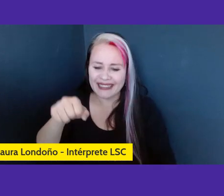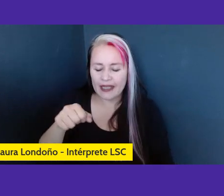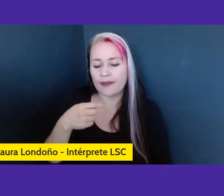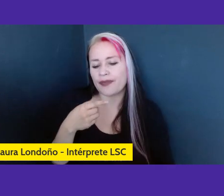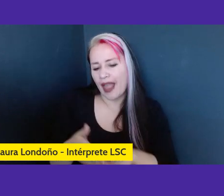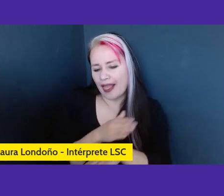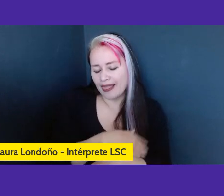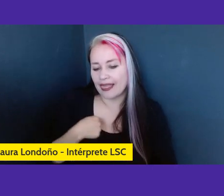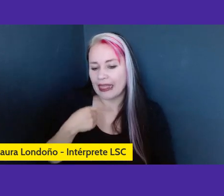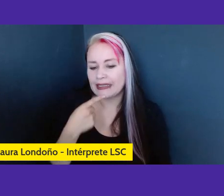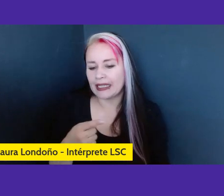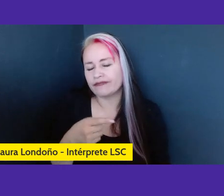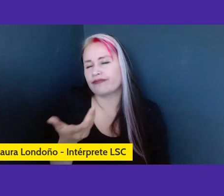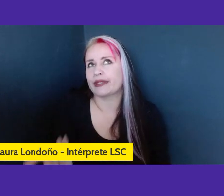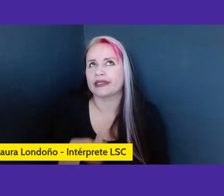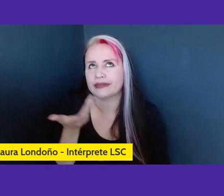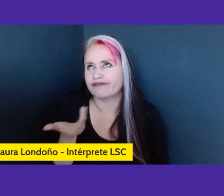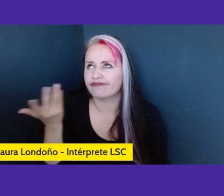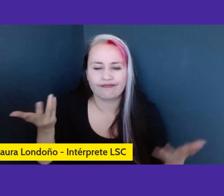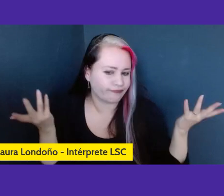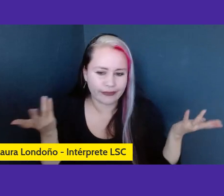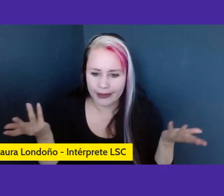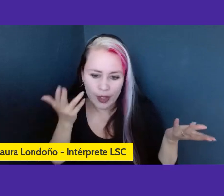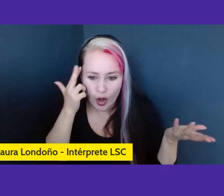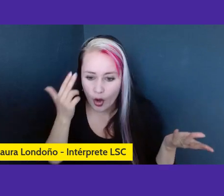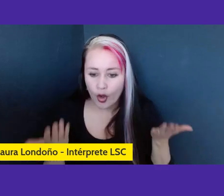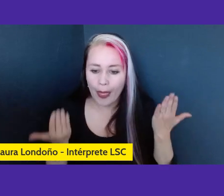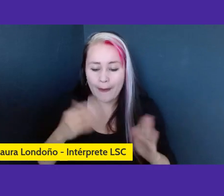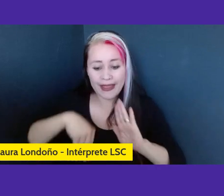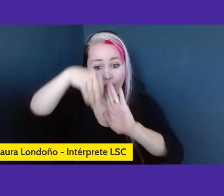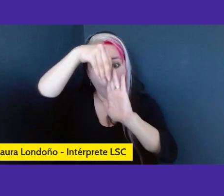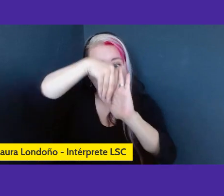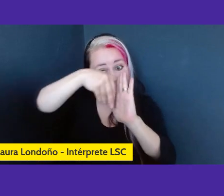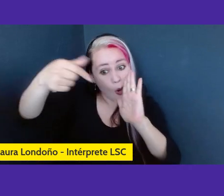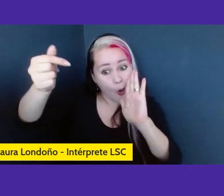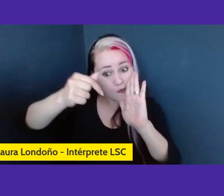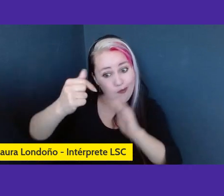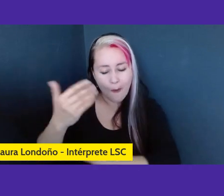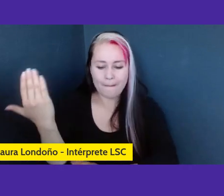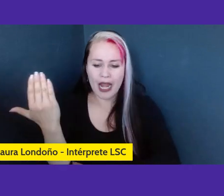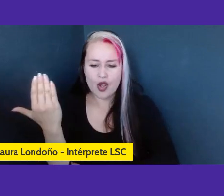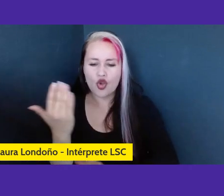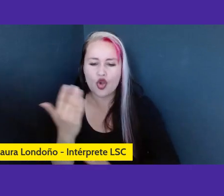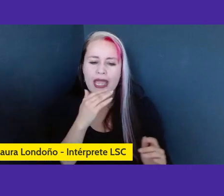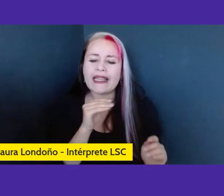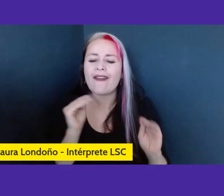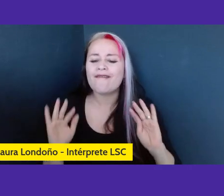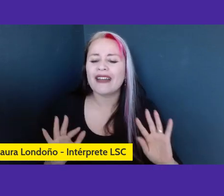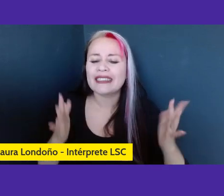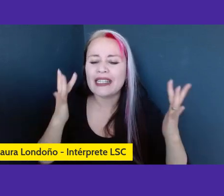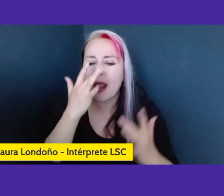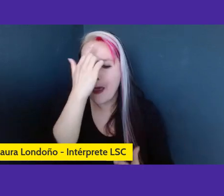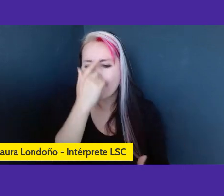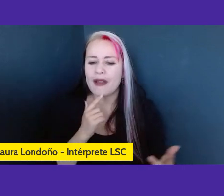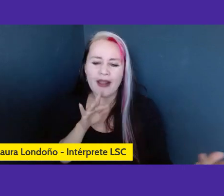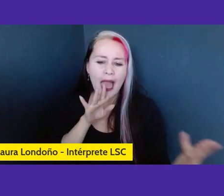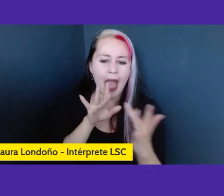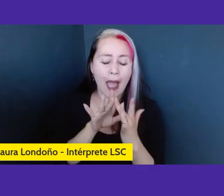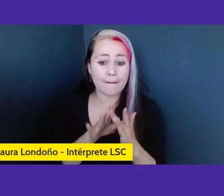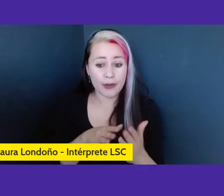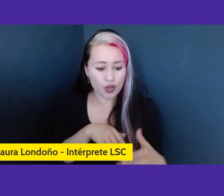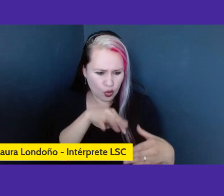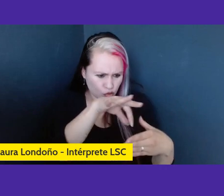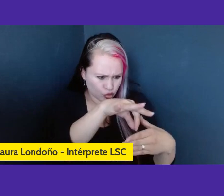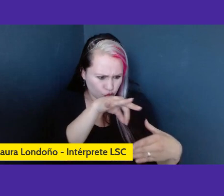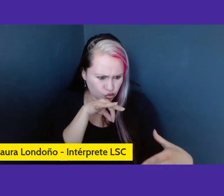siempre, obviamente, es ver el contenido que uno tiene y saber el perfil de los festivales, qué tipo de películas seleccionan, ¿no? No, por